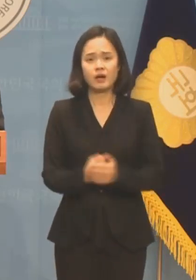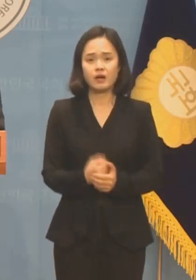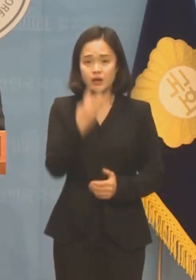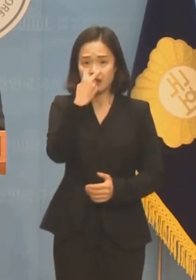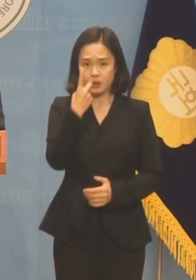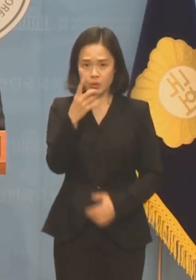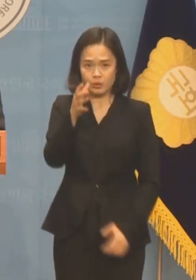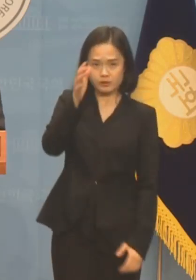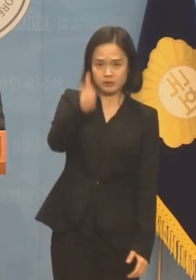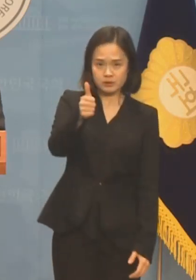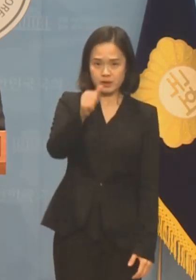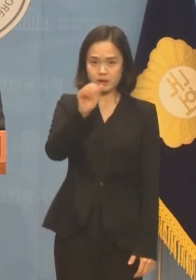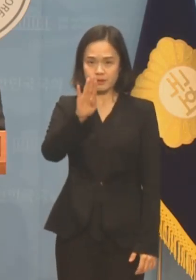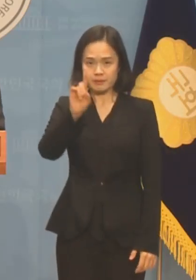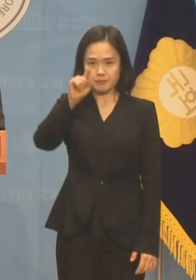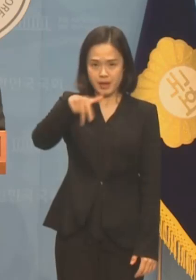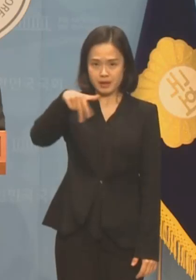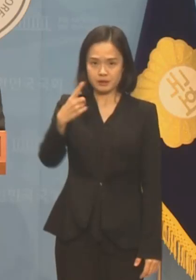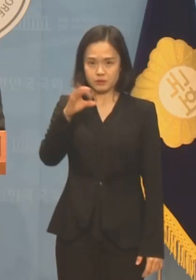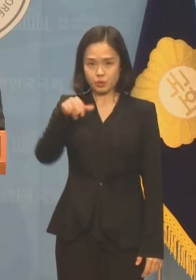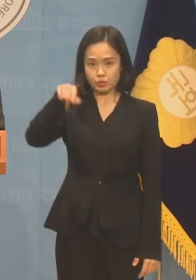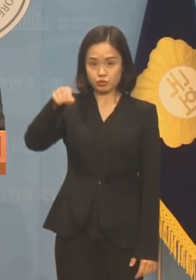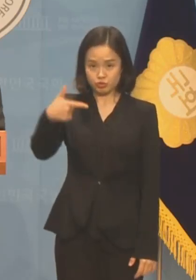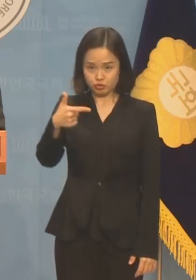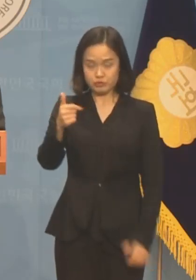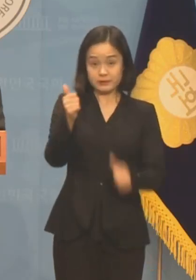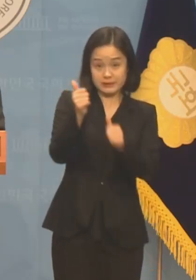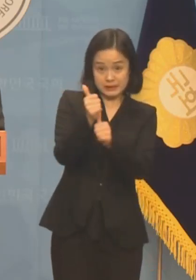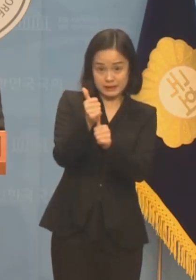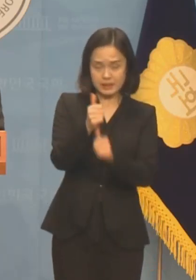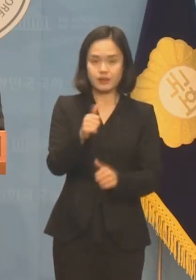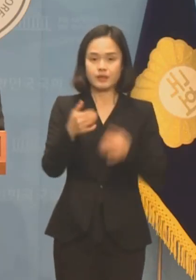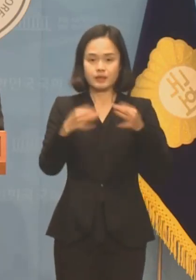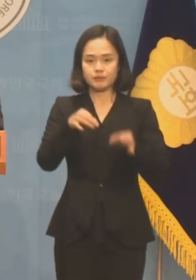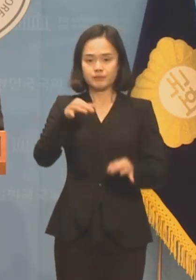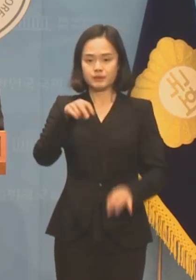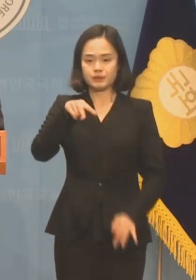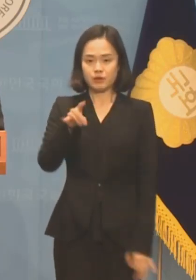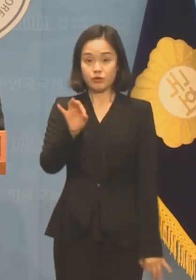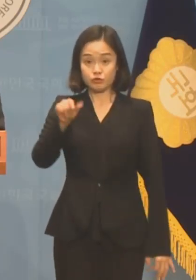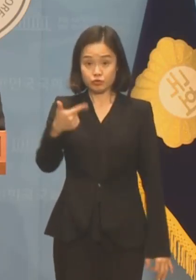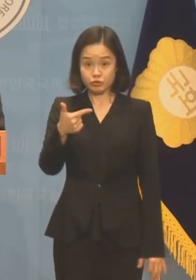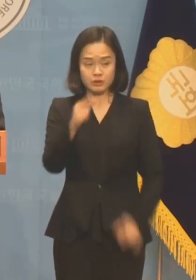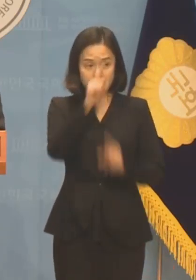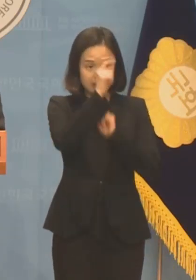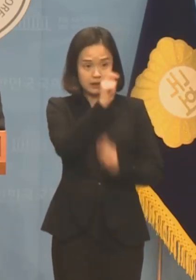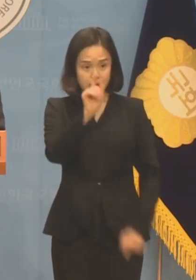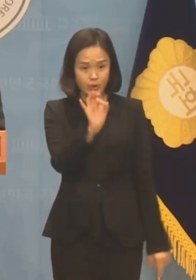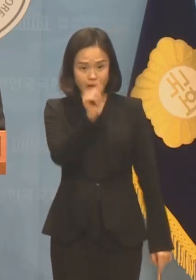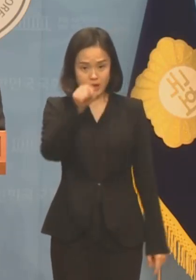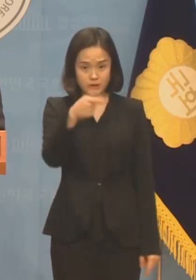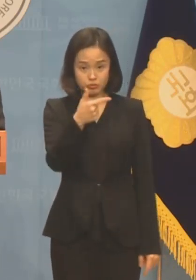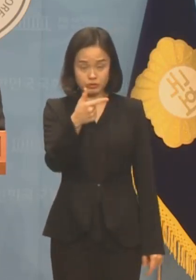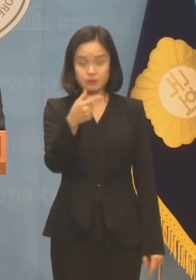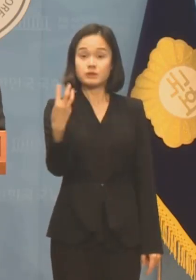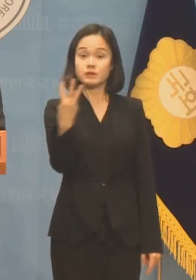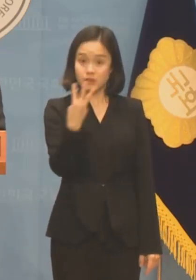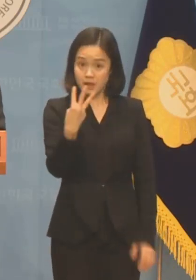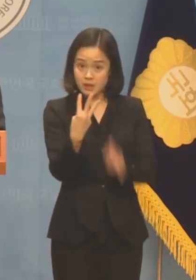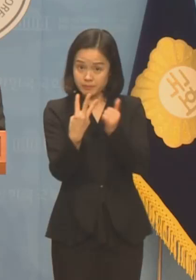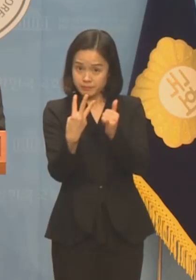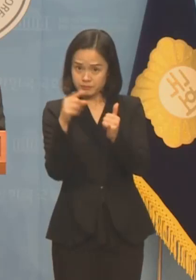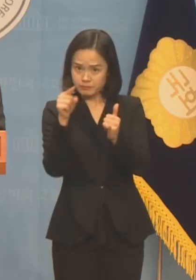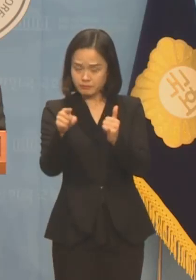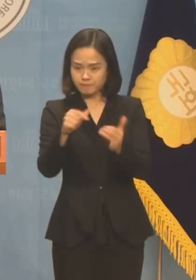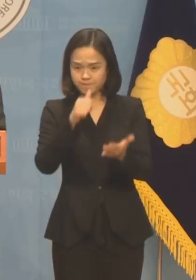박종준, 경호차장 김성훈, 경호본부장 이광우는 이 끔찍한 반인륜적 범죄에 대하여